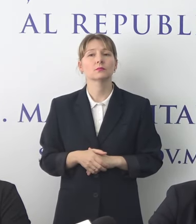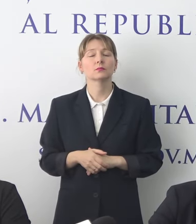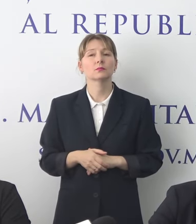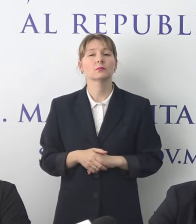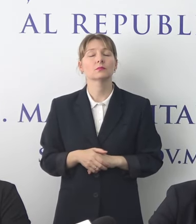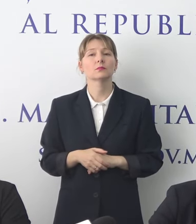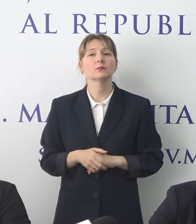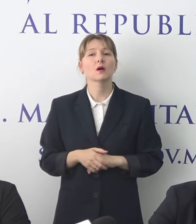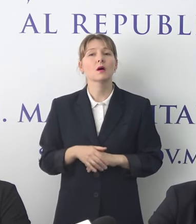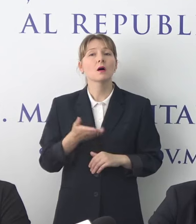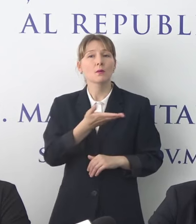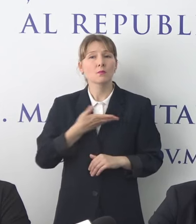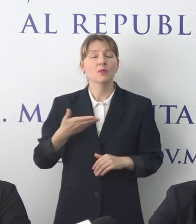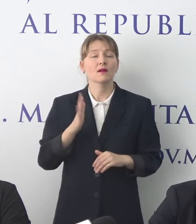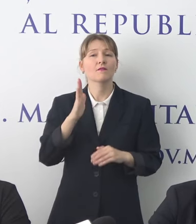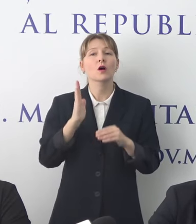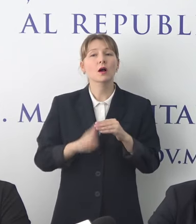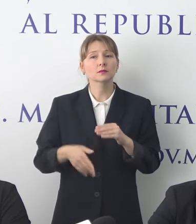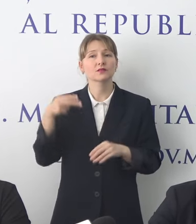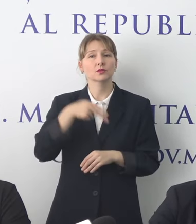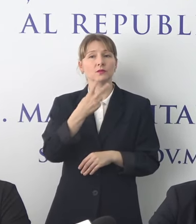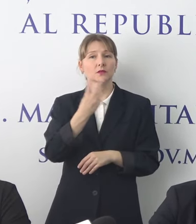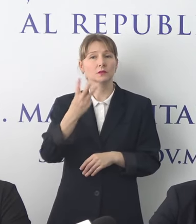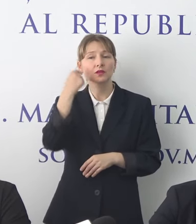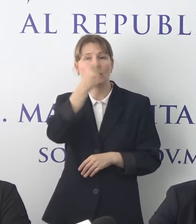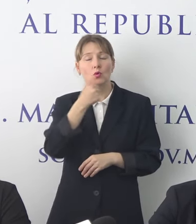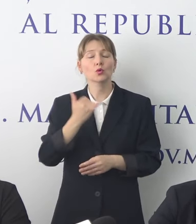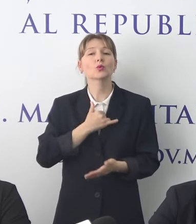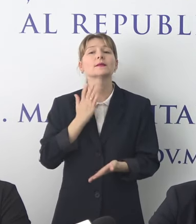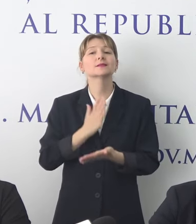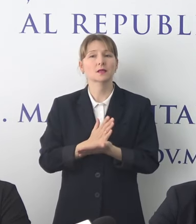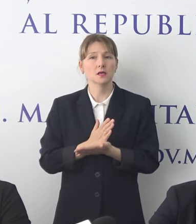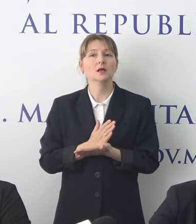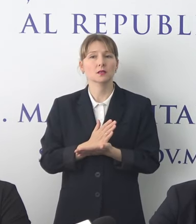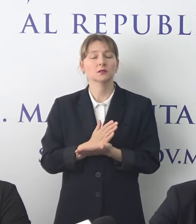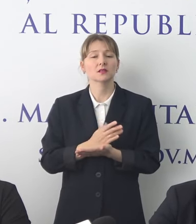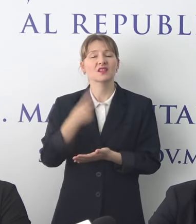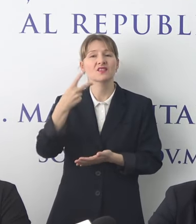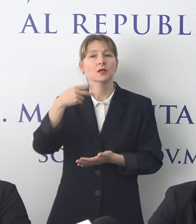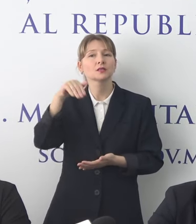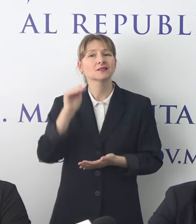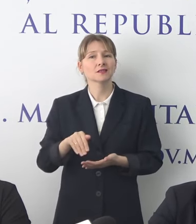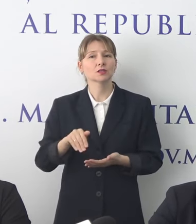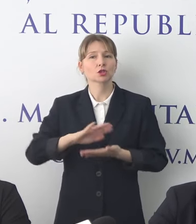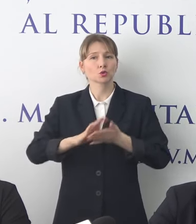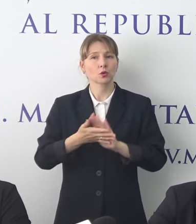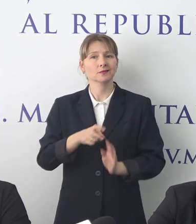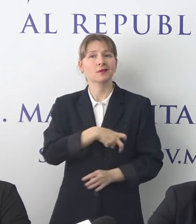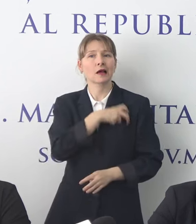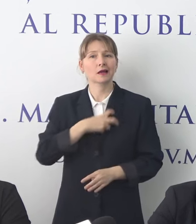Noi, la sfârșitul anului 2023, avem aproximativ 20.000 de copii în situații de risc.